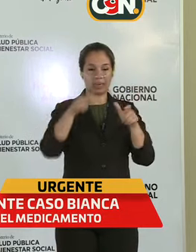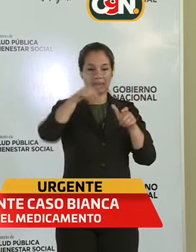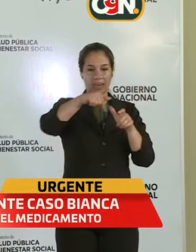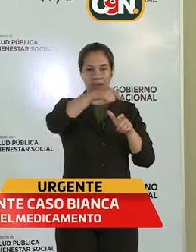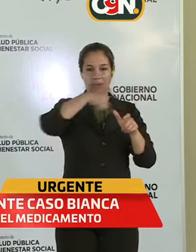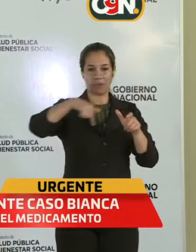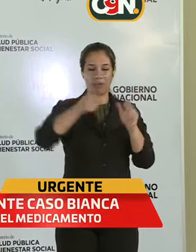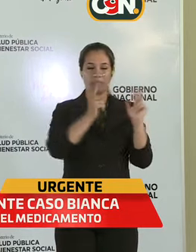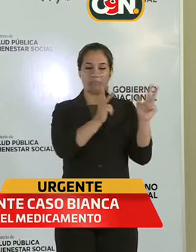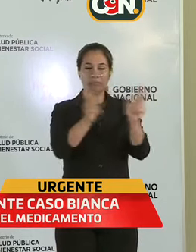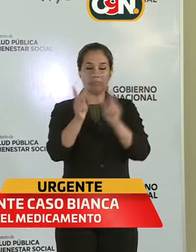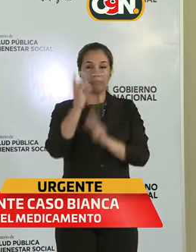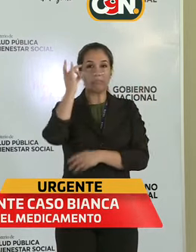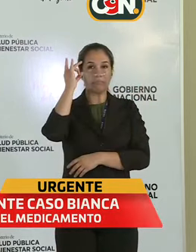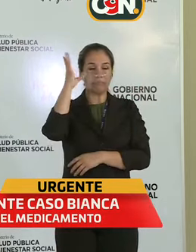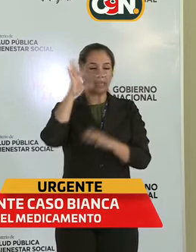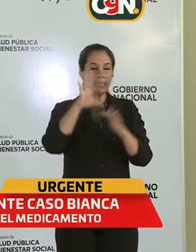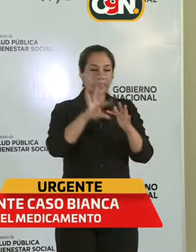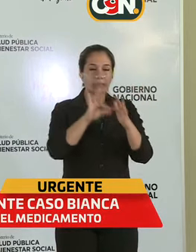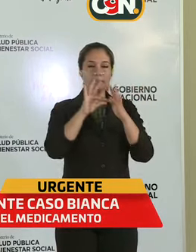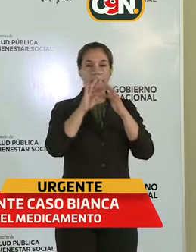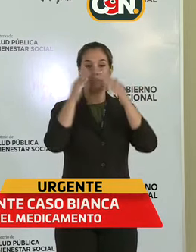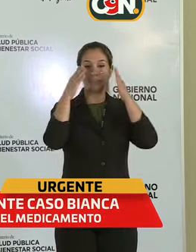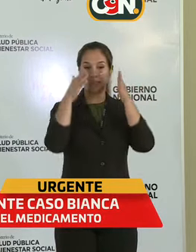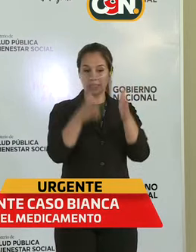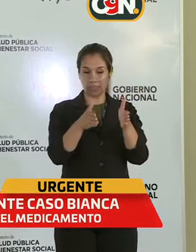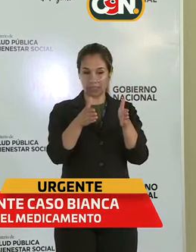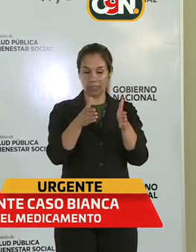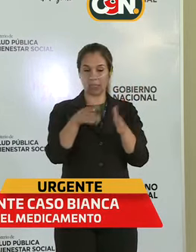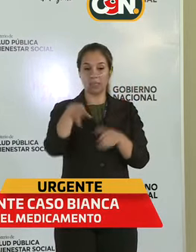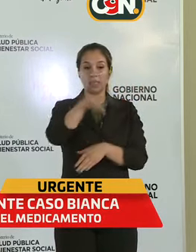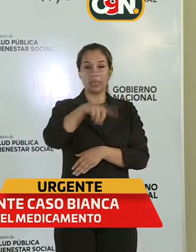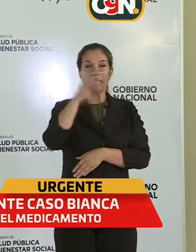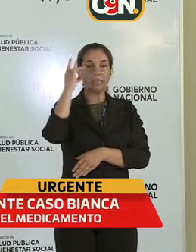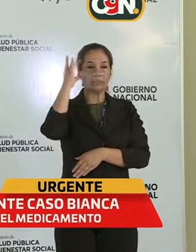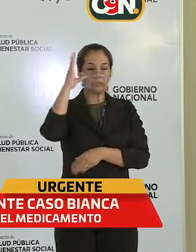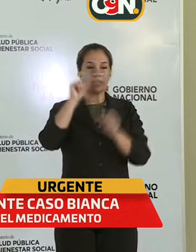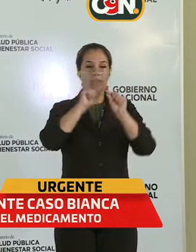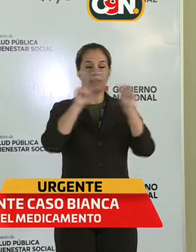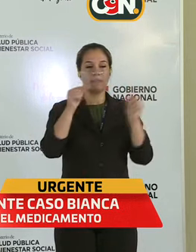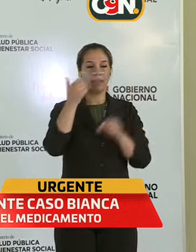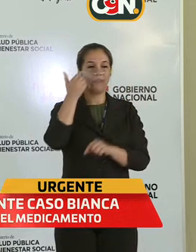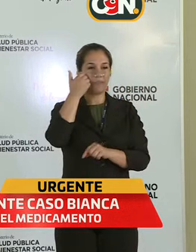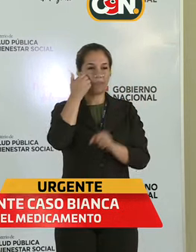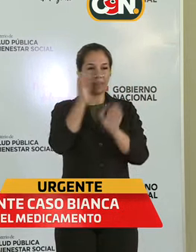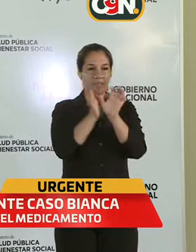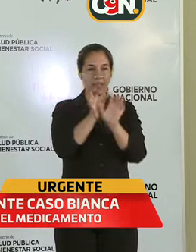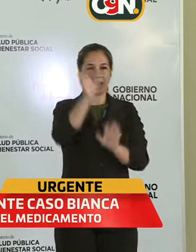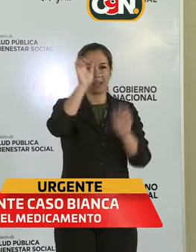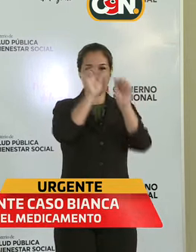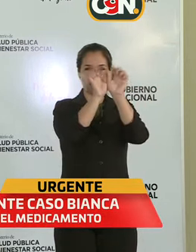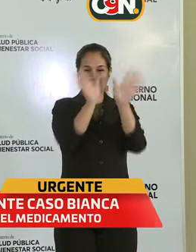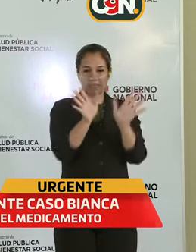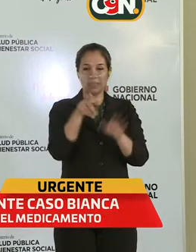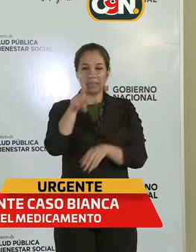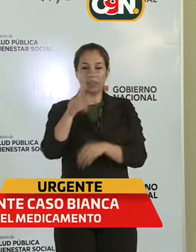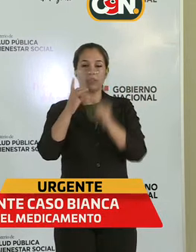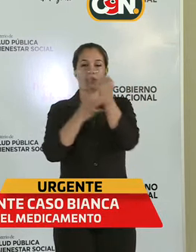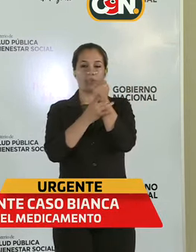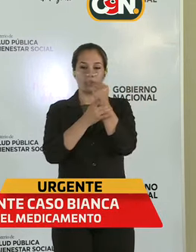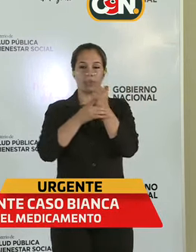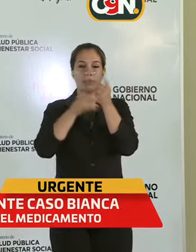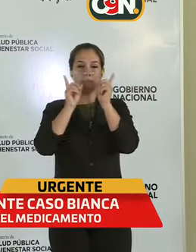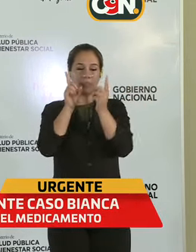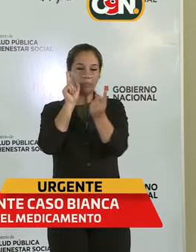los especialistas, en este caso los expertos en esta enfermedad. Vamos a ampliar esta información, vamos a ampliar